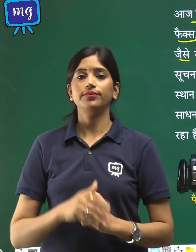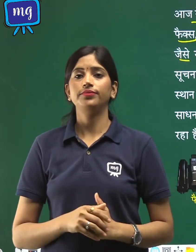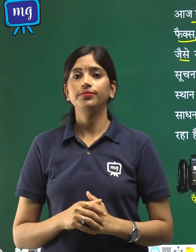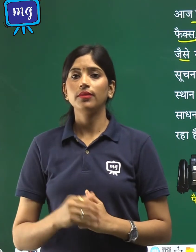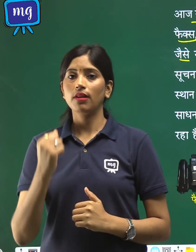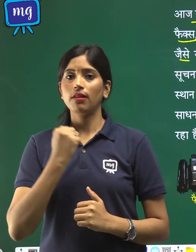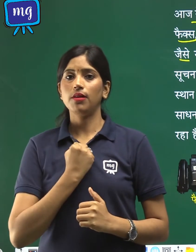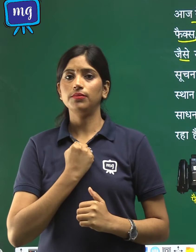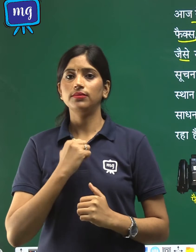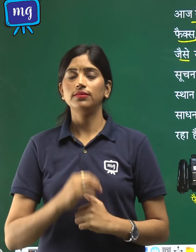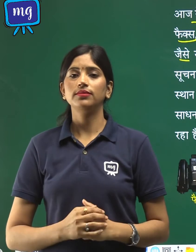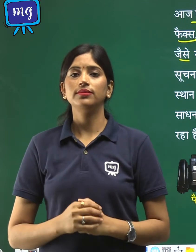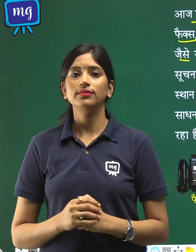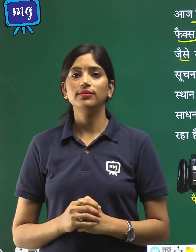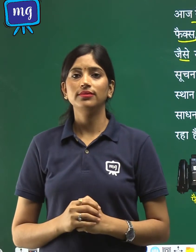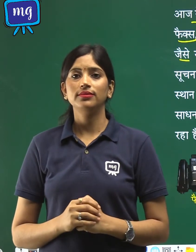हम